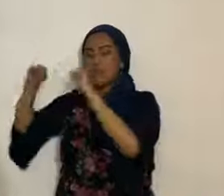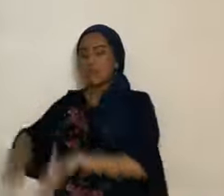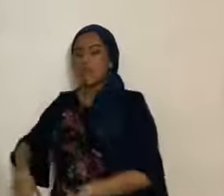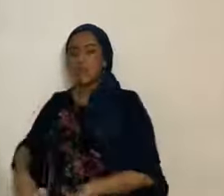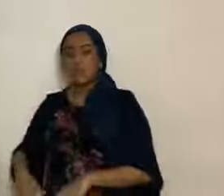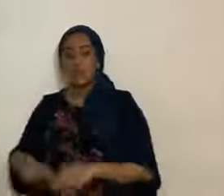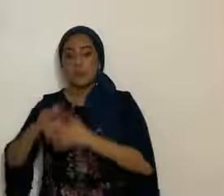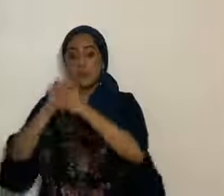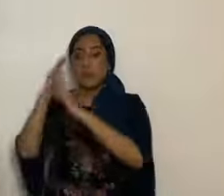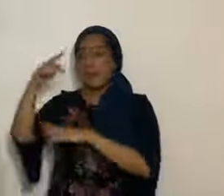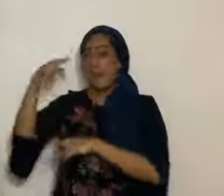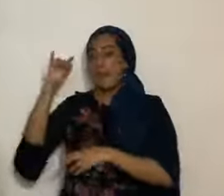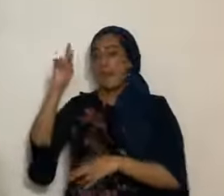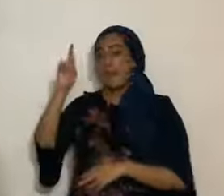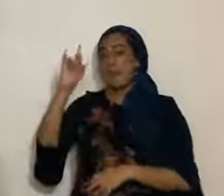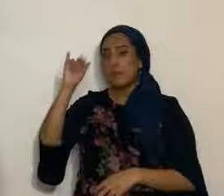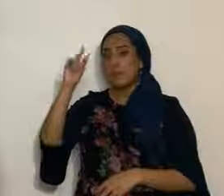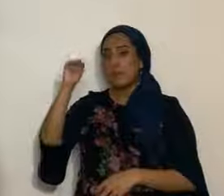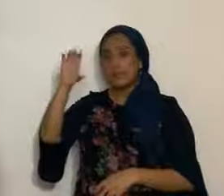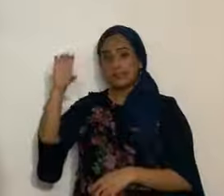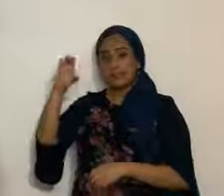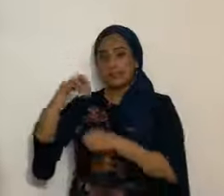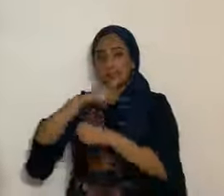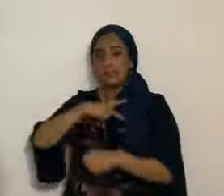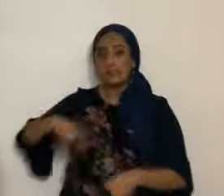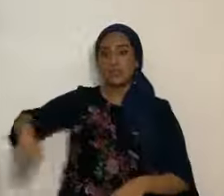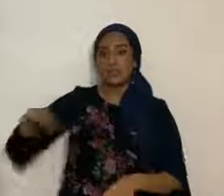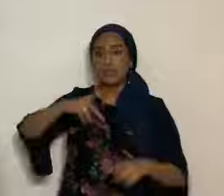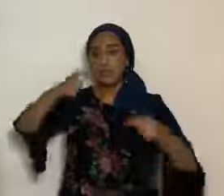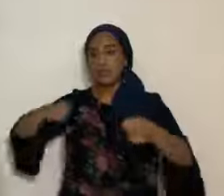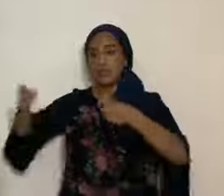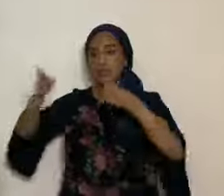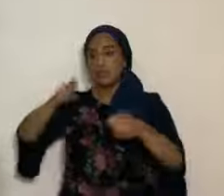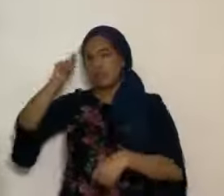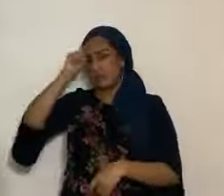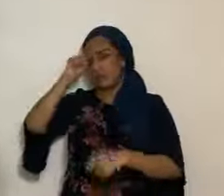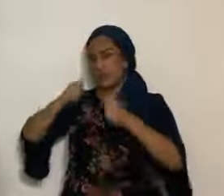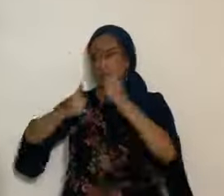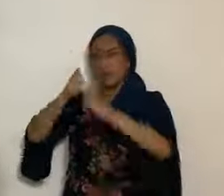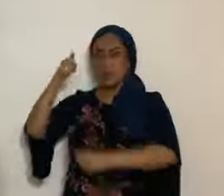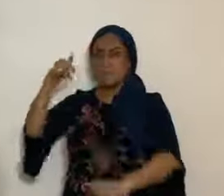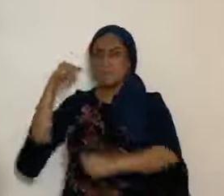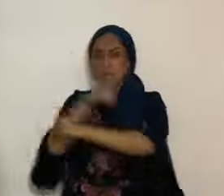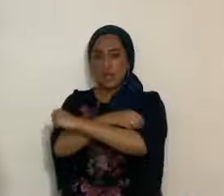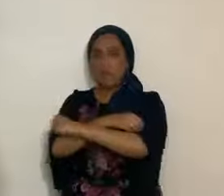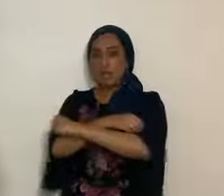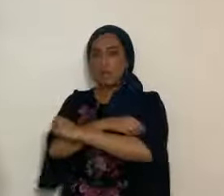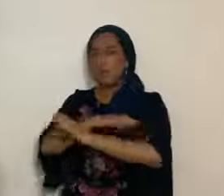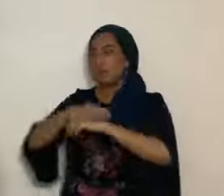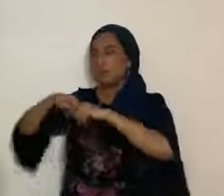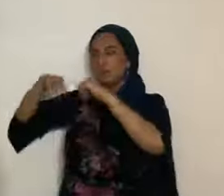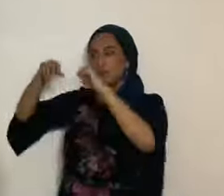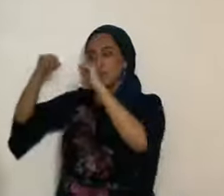un príncipe en el reino, en el que sería el reino más poderoso de la época, al identificarse con su